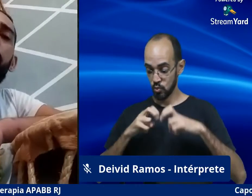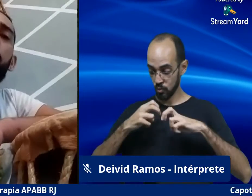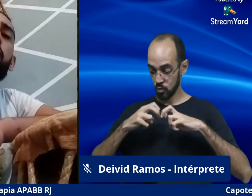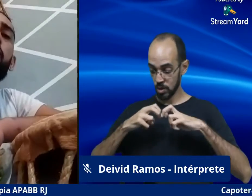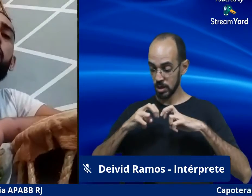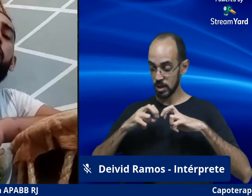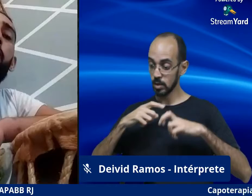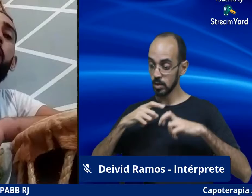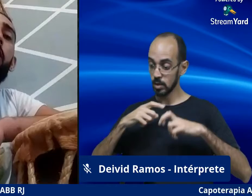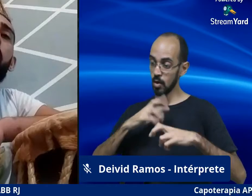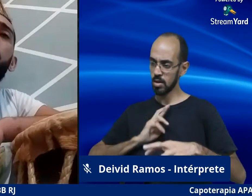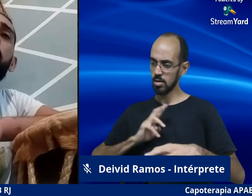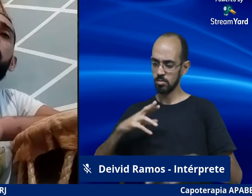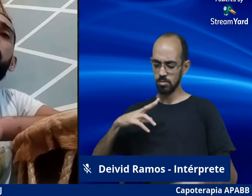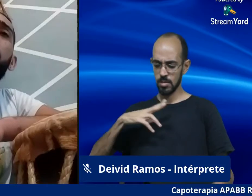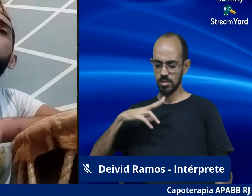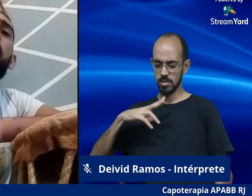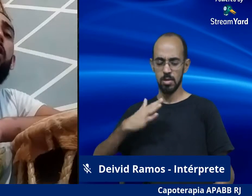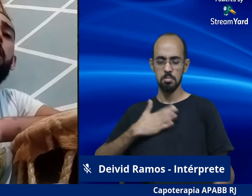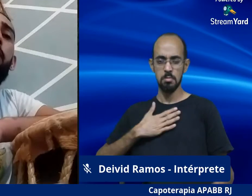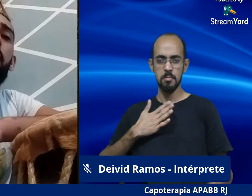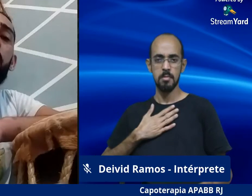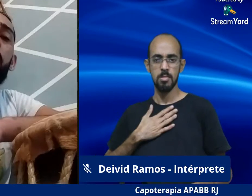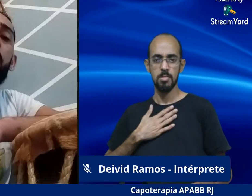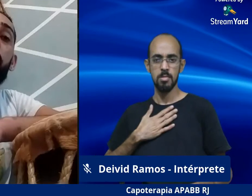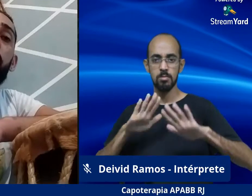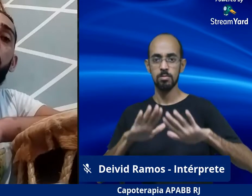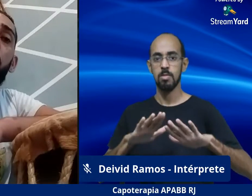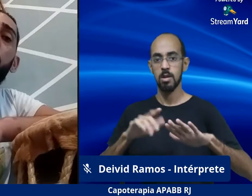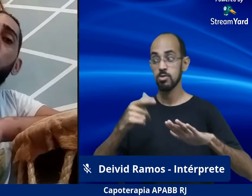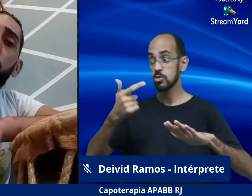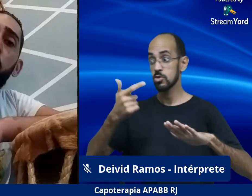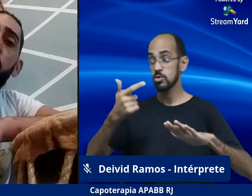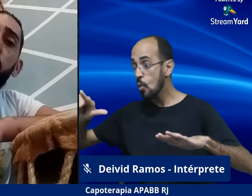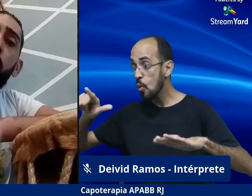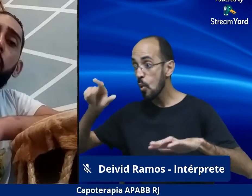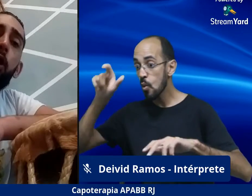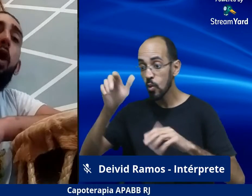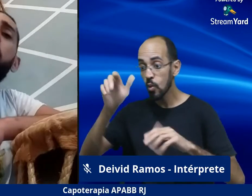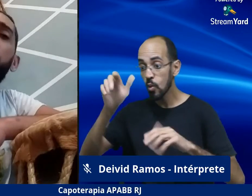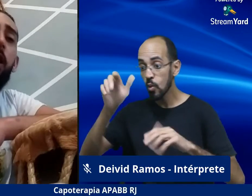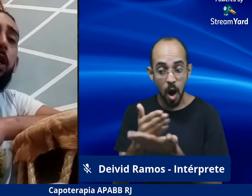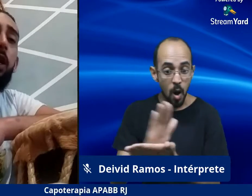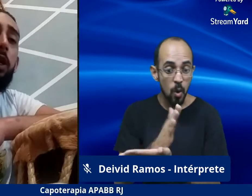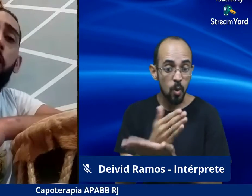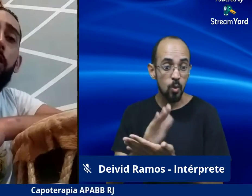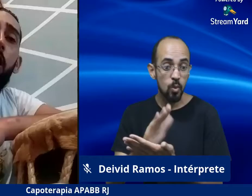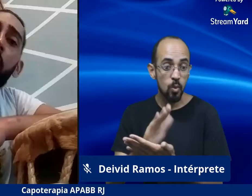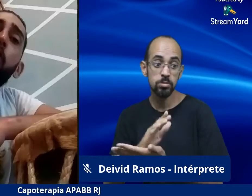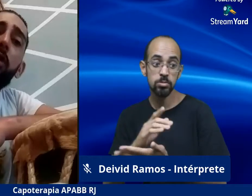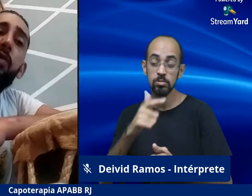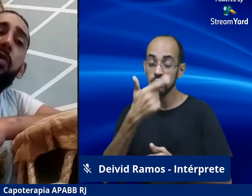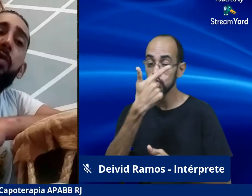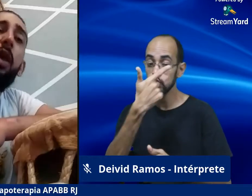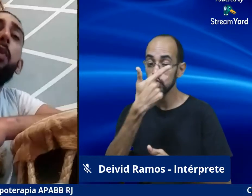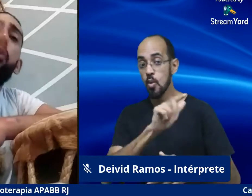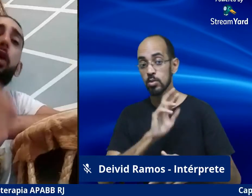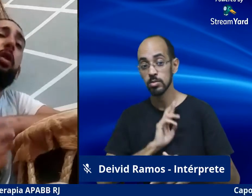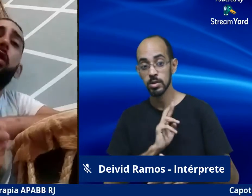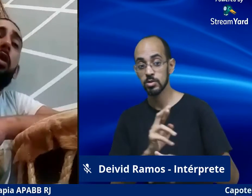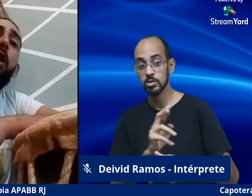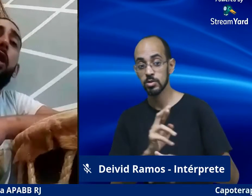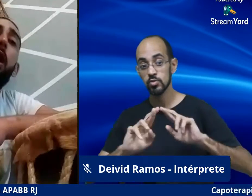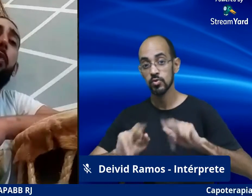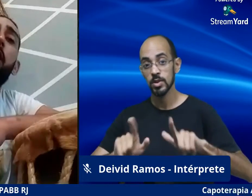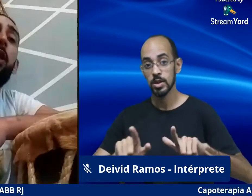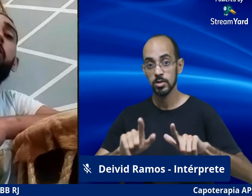a capoeira junto comigo, eu tenho outros capoeiristas que comungam de outras religiões. Inclusive, tem pessoas que